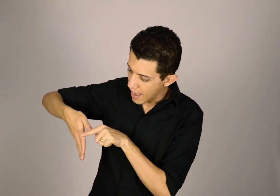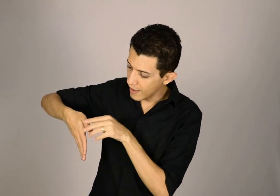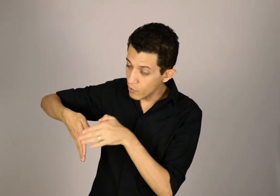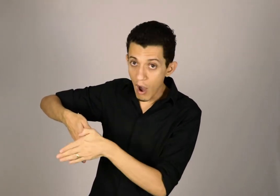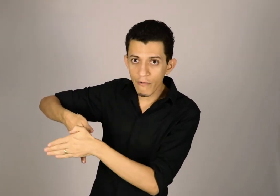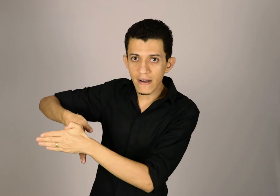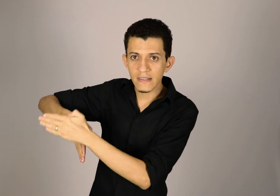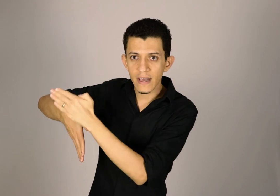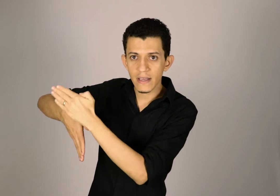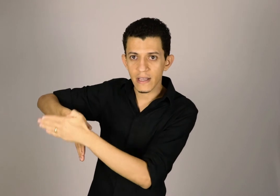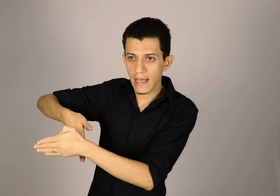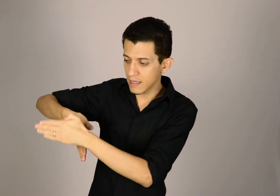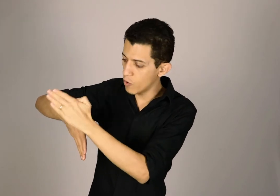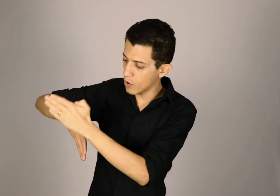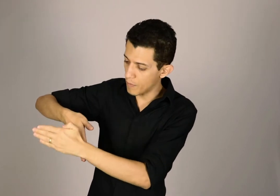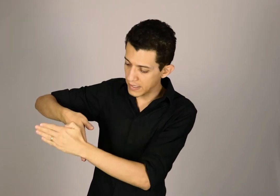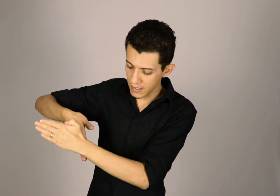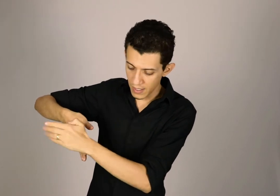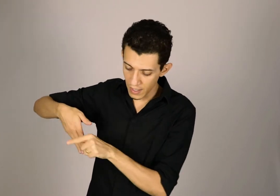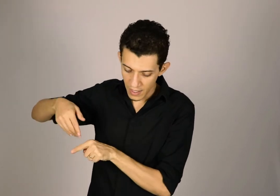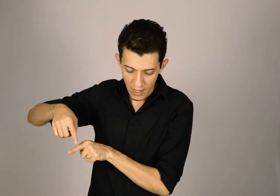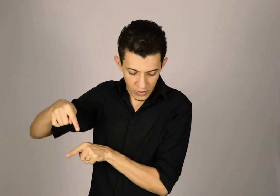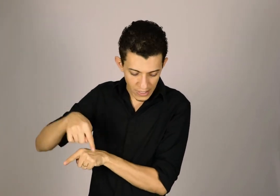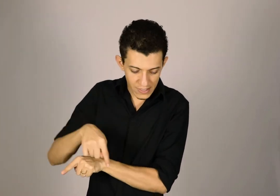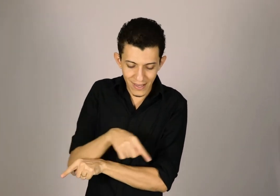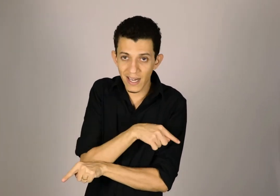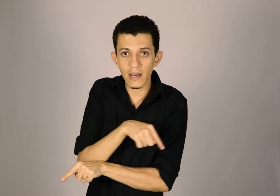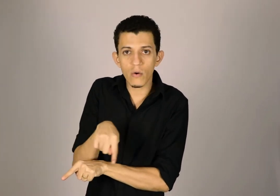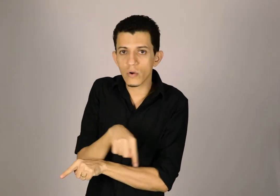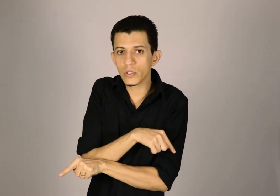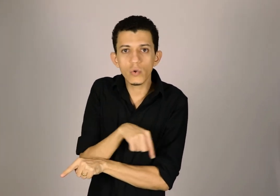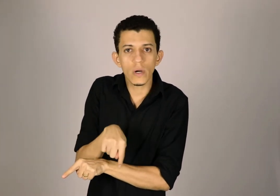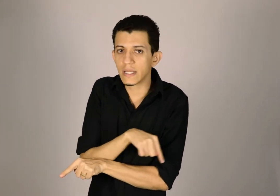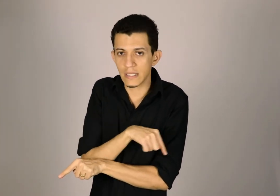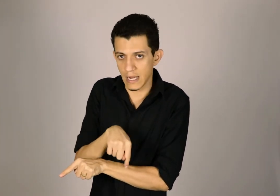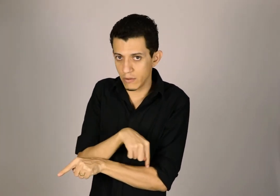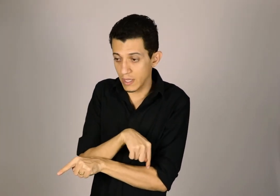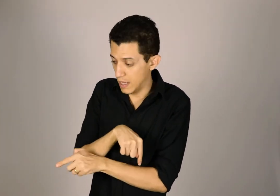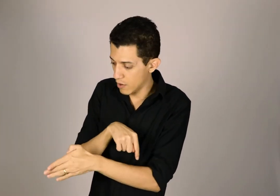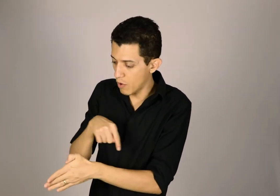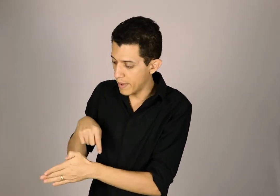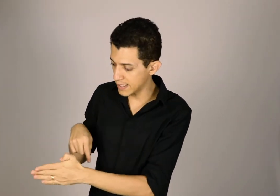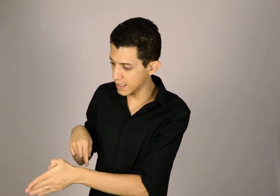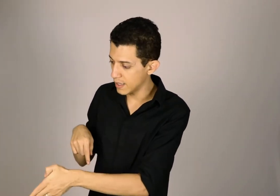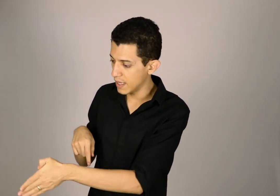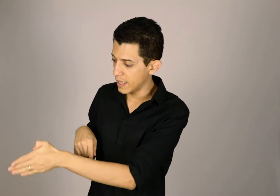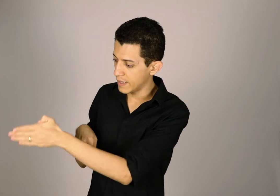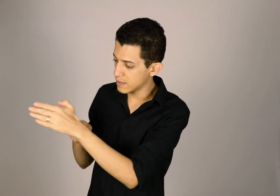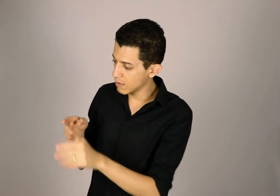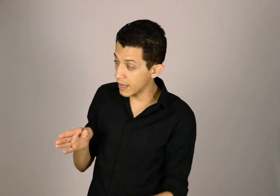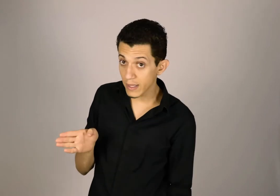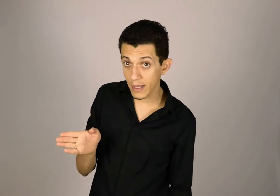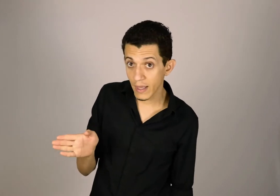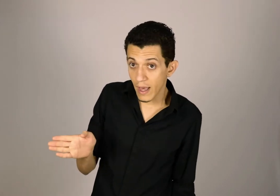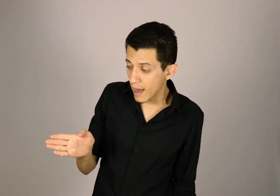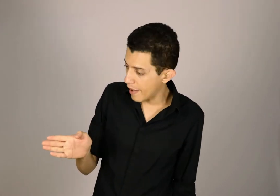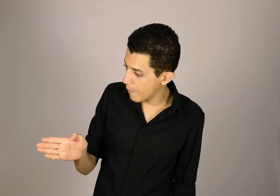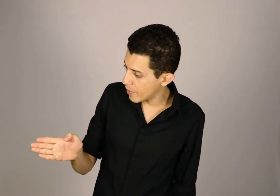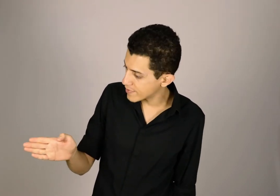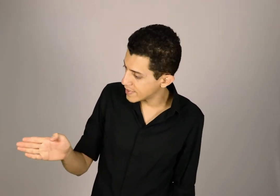Aí, ao fazer que essa rua comece aqui, eu já sei que ela não continua desse lado aqui. Ela começa nesse lugar aqui. Aí eu posso fazer